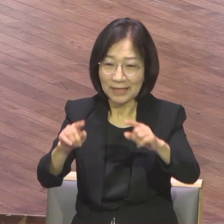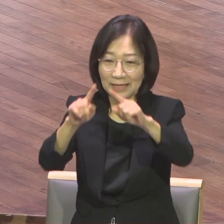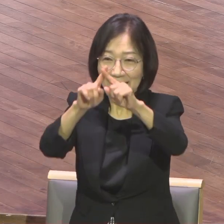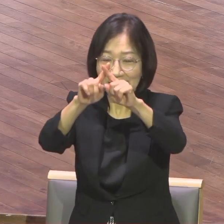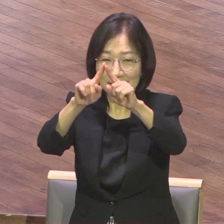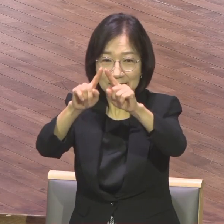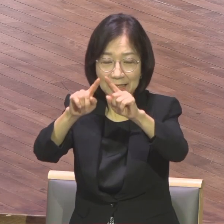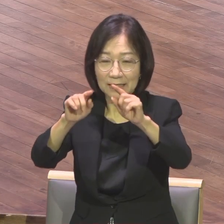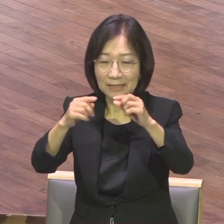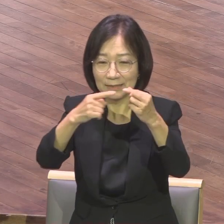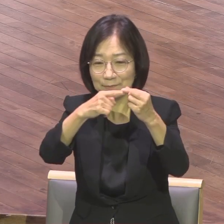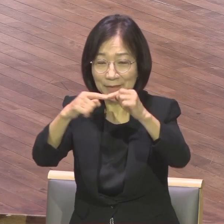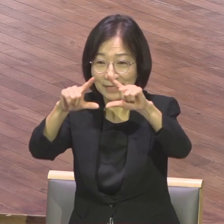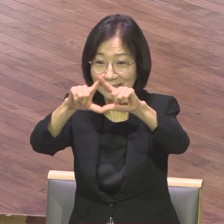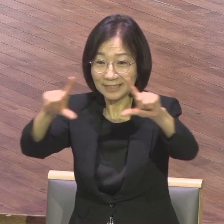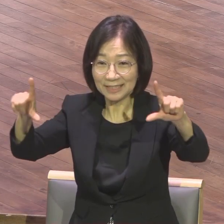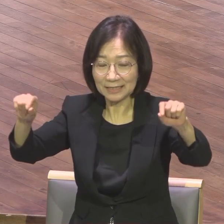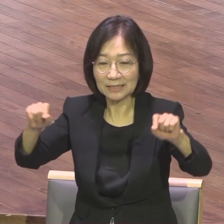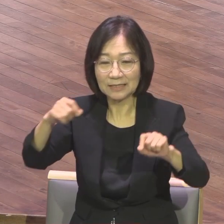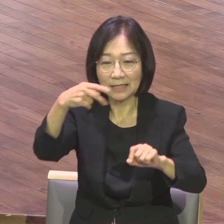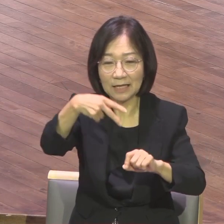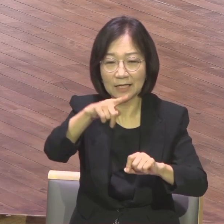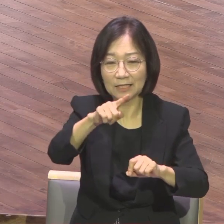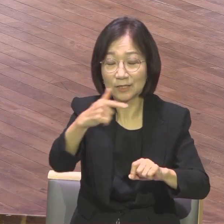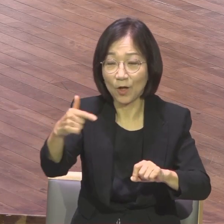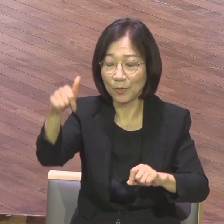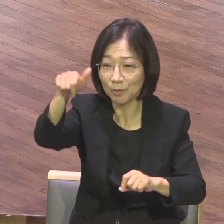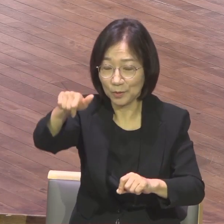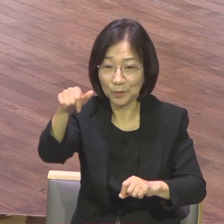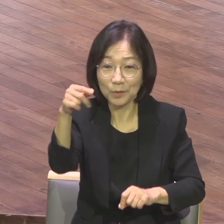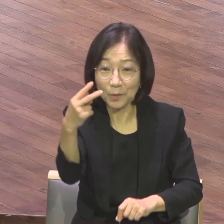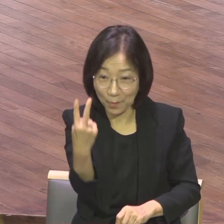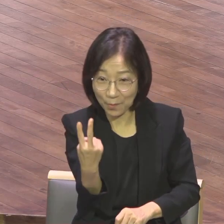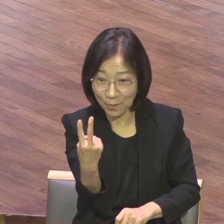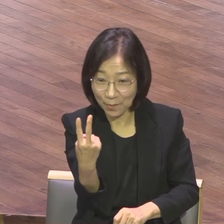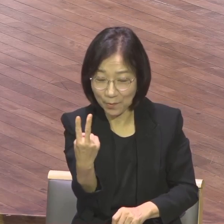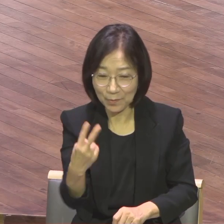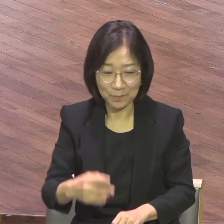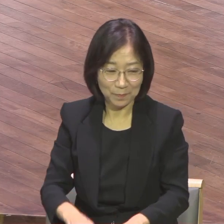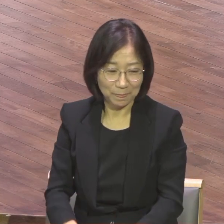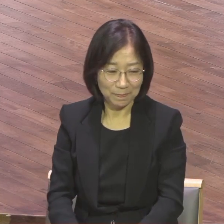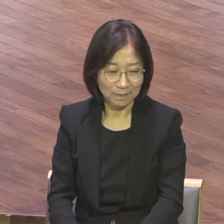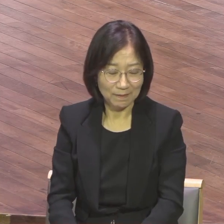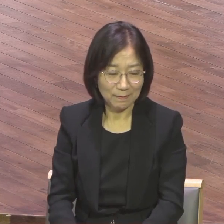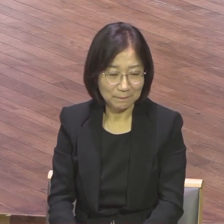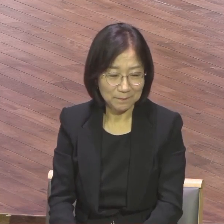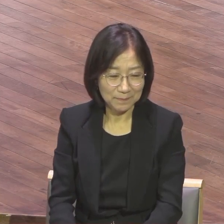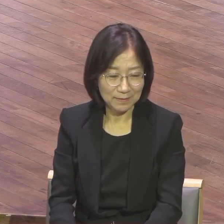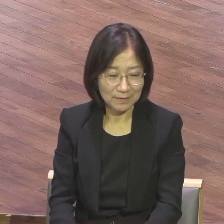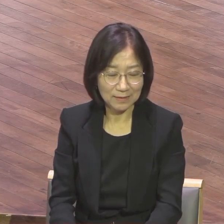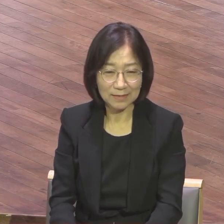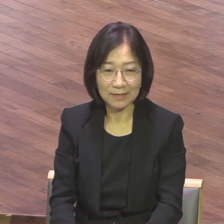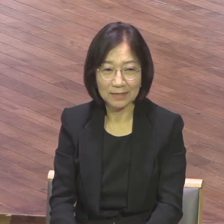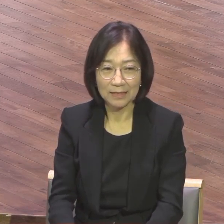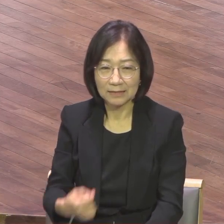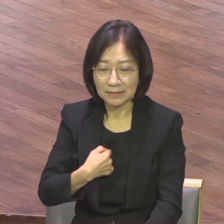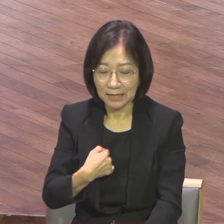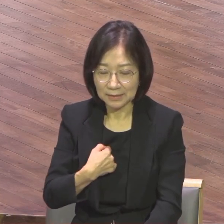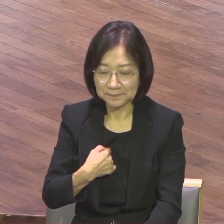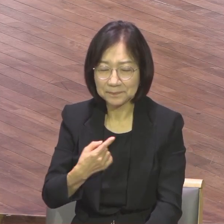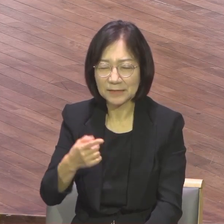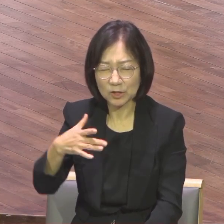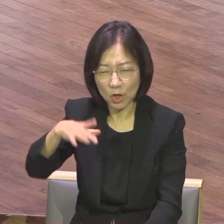되어서 선교라는 그런 그 전혀 저는 뭐 신비주의도 아닌데 그런 기도 중에